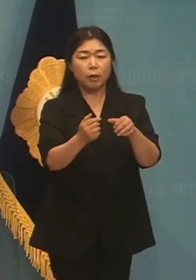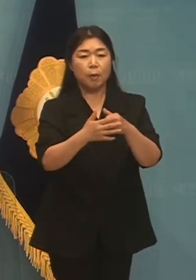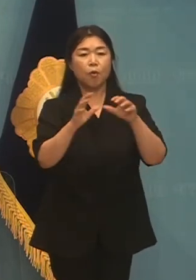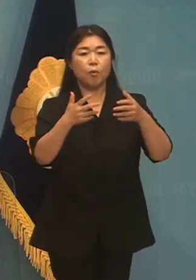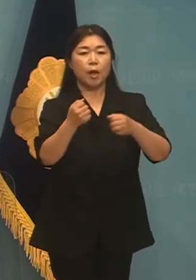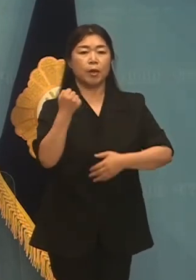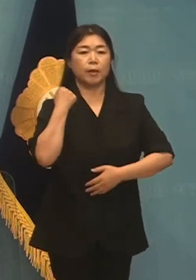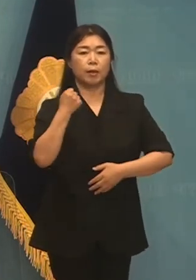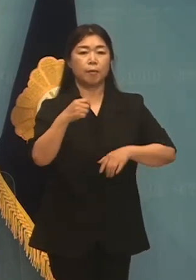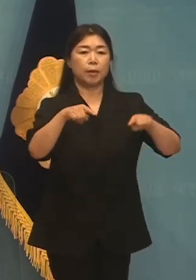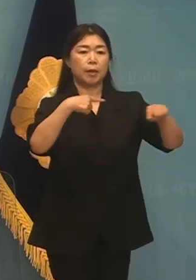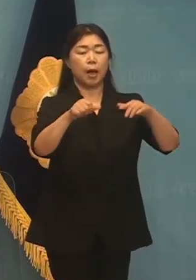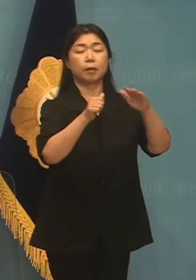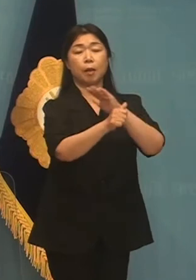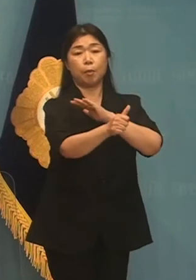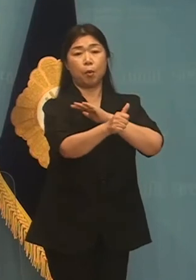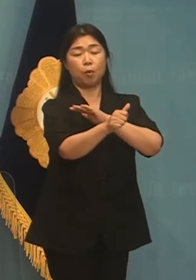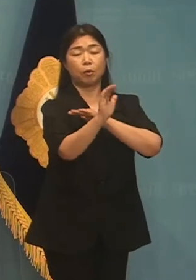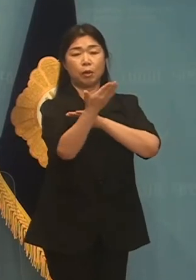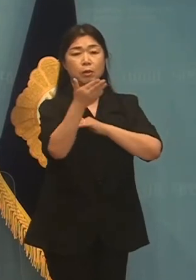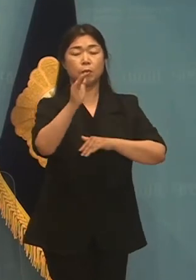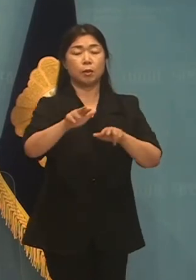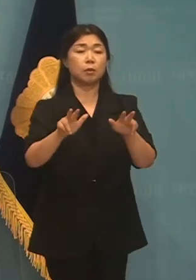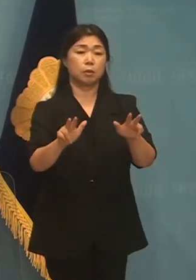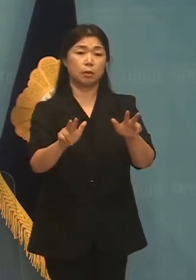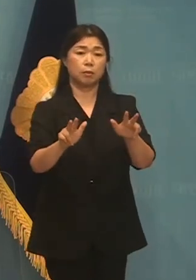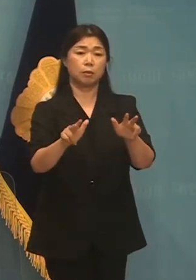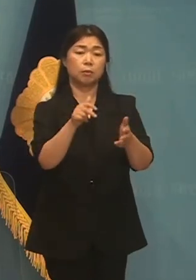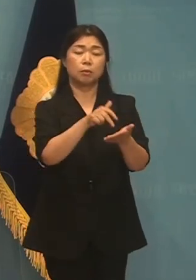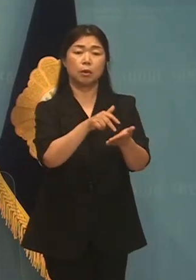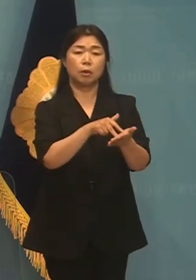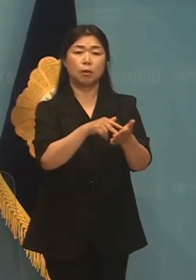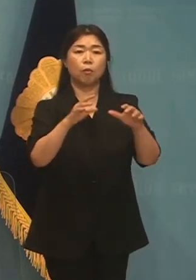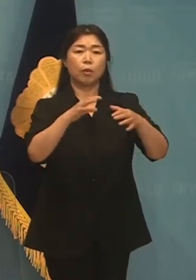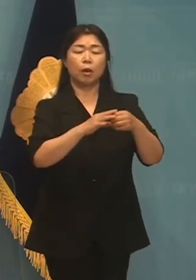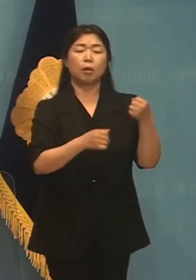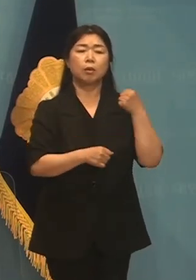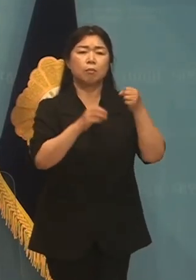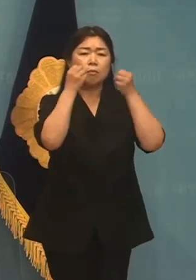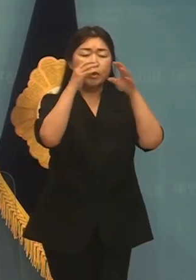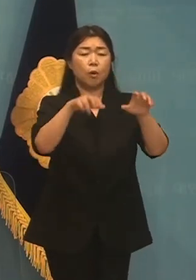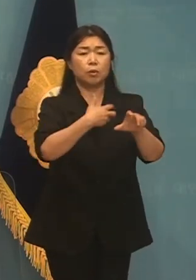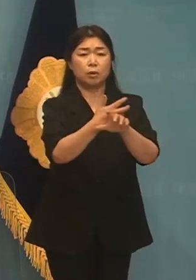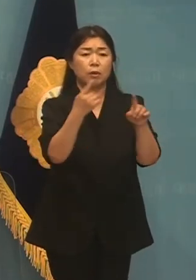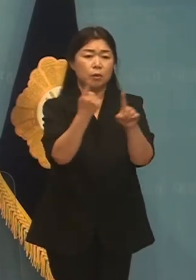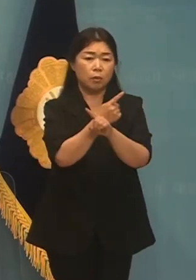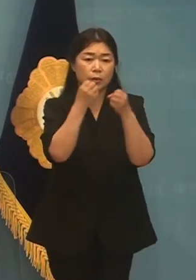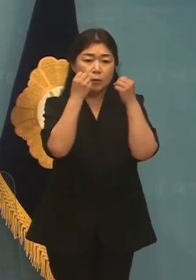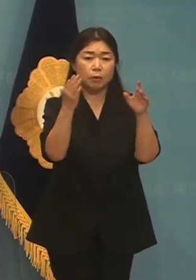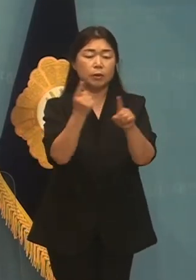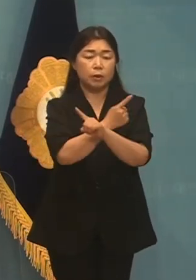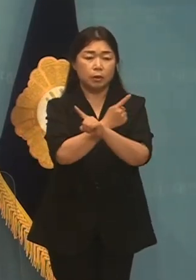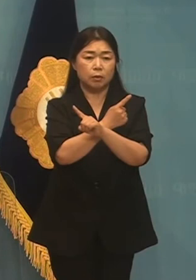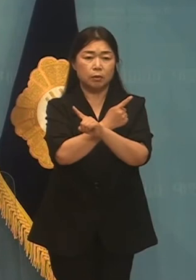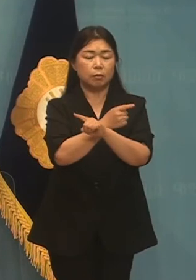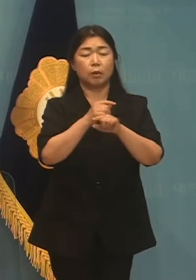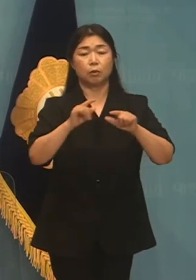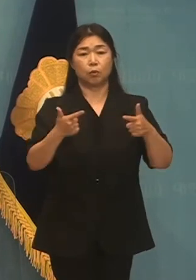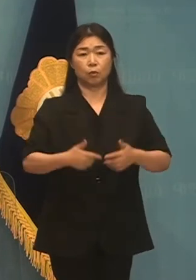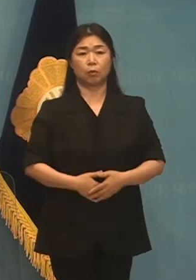당대표가 되었습니다. 하지만 지금 국민의힘은 혁신은커녕 당내